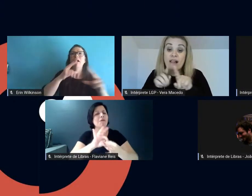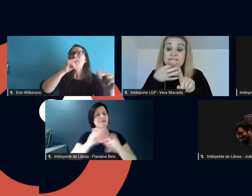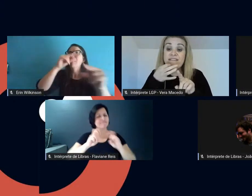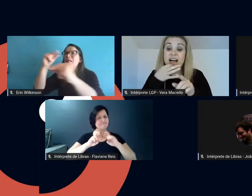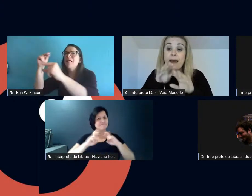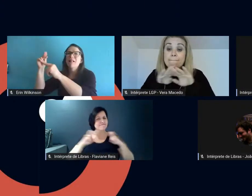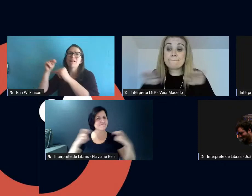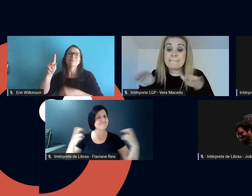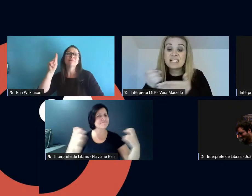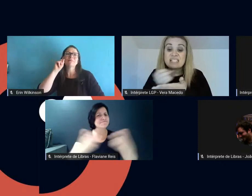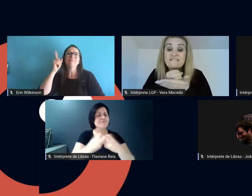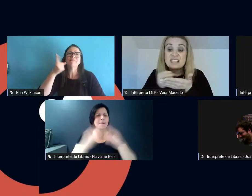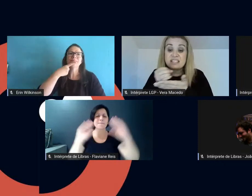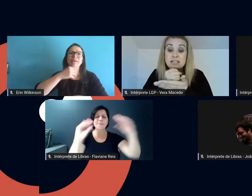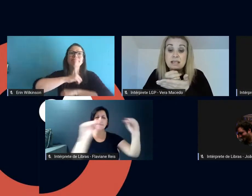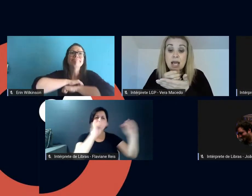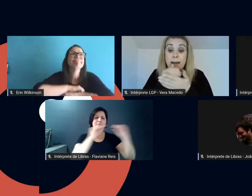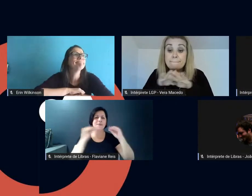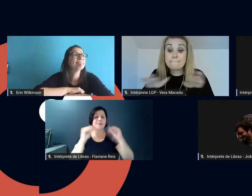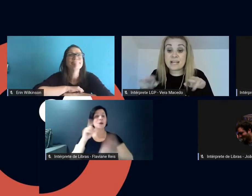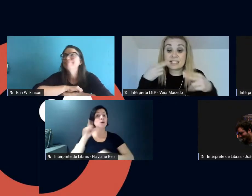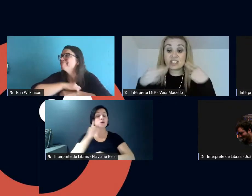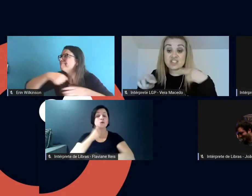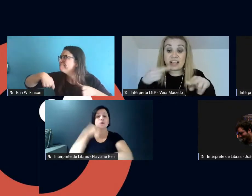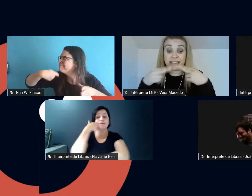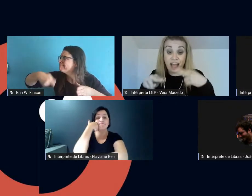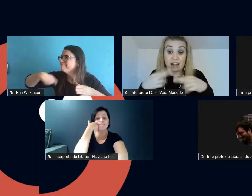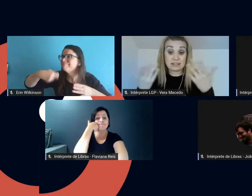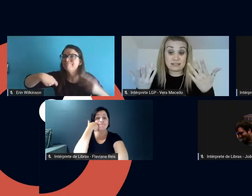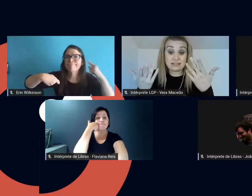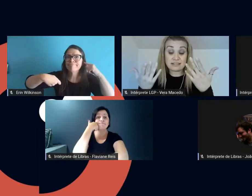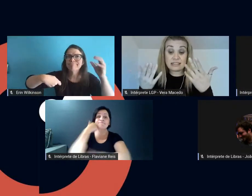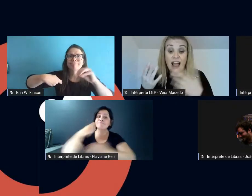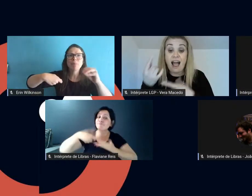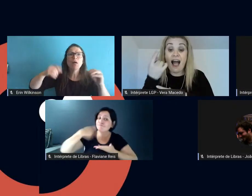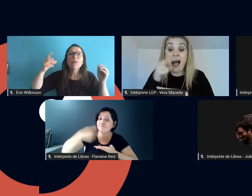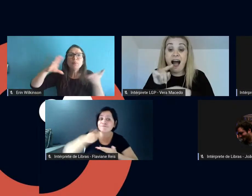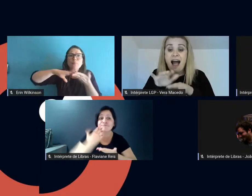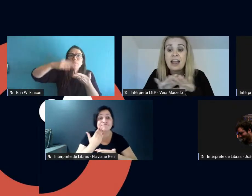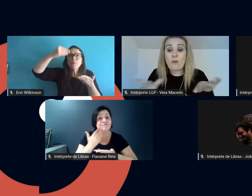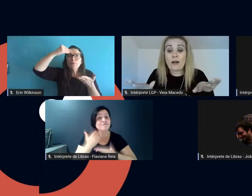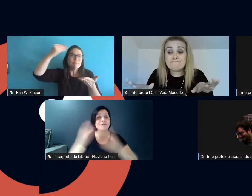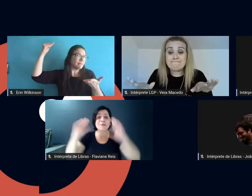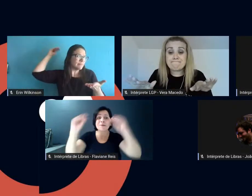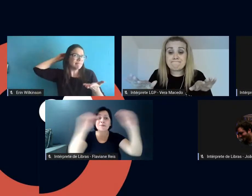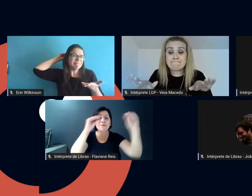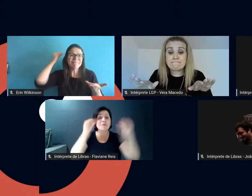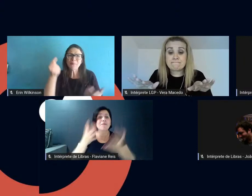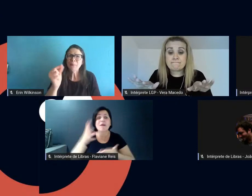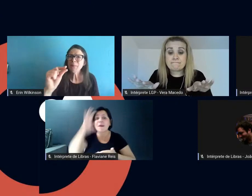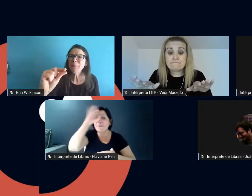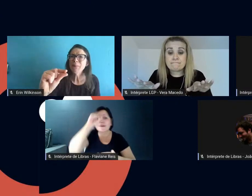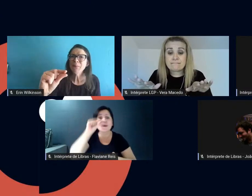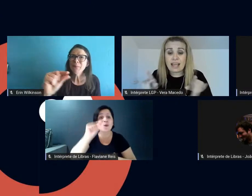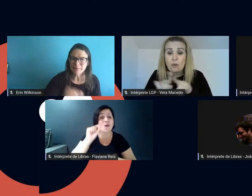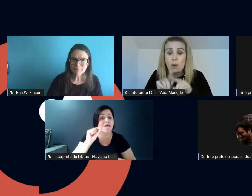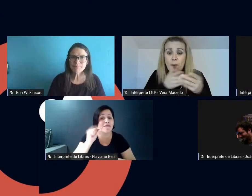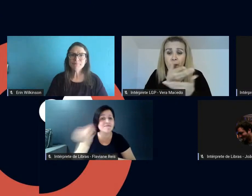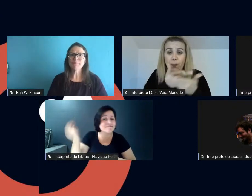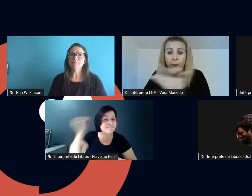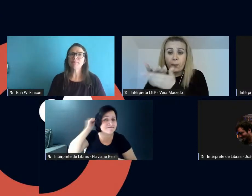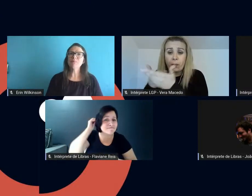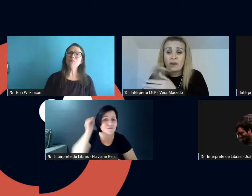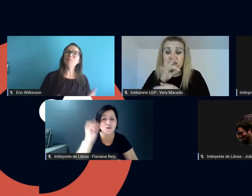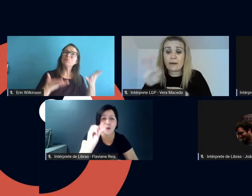vazia, né, na mesa de jantar, né, em que há naquele momento de naquele momento de interação em